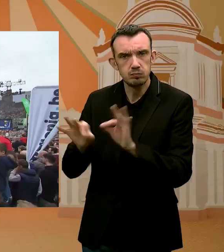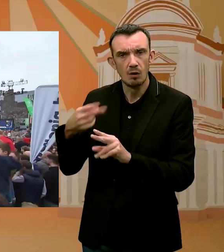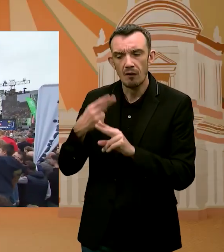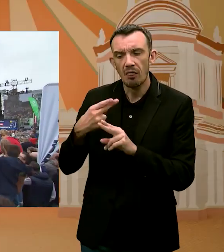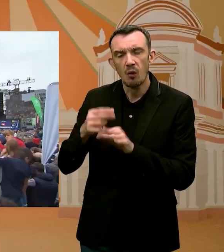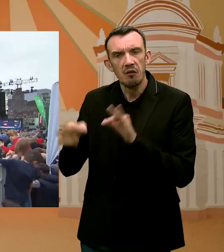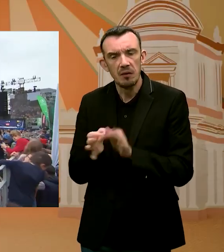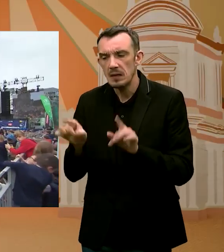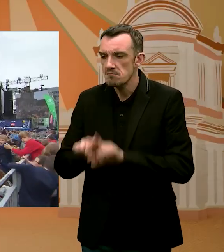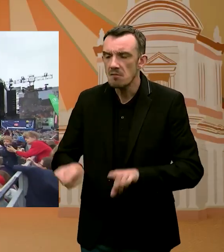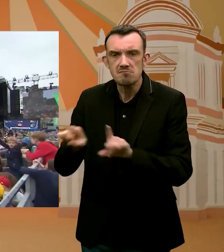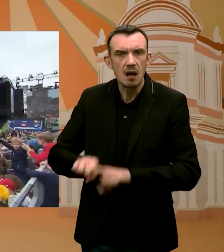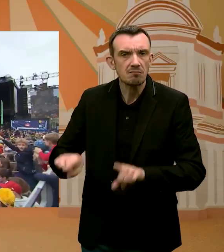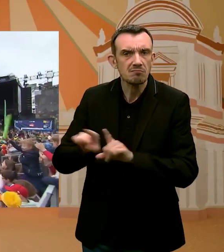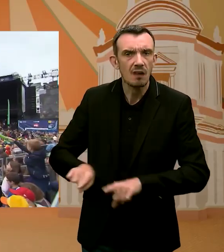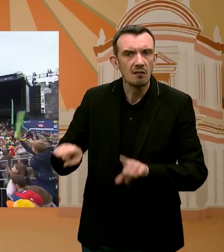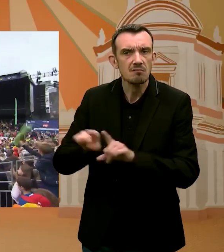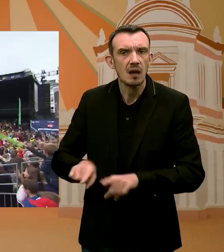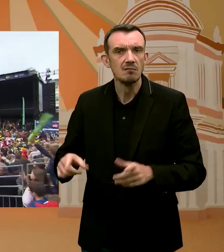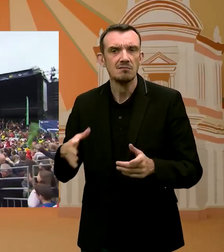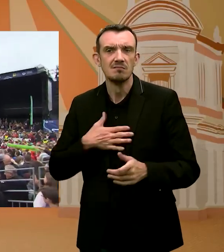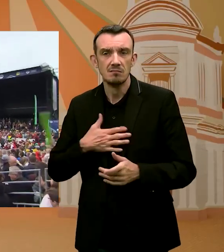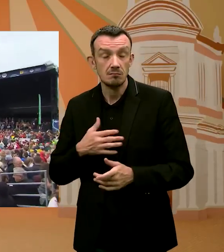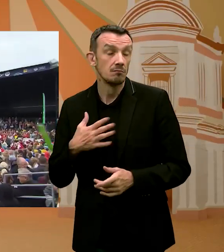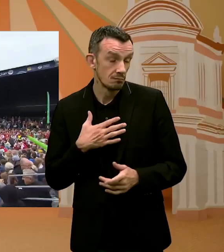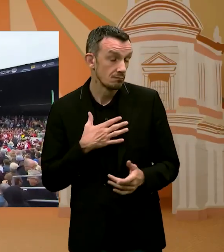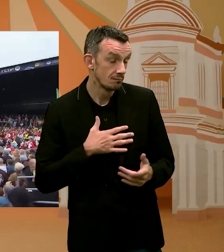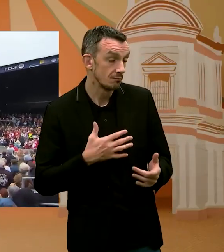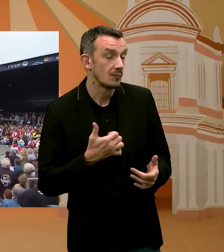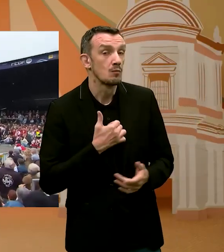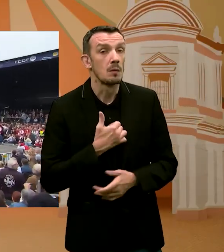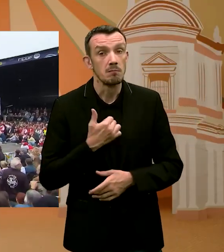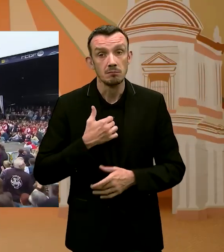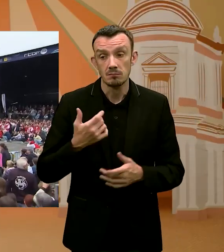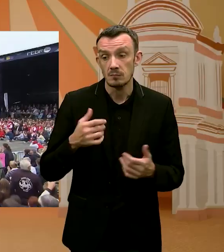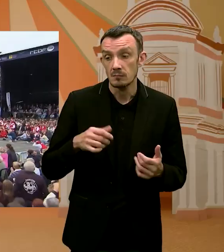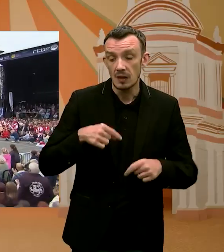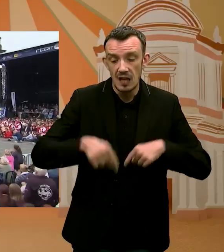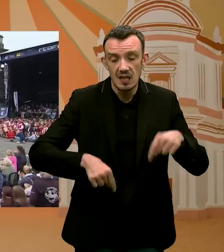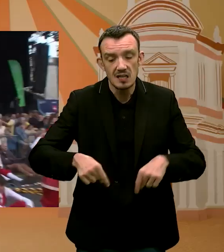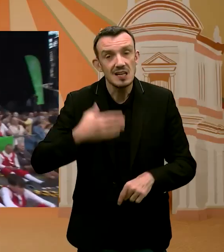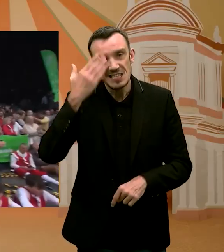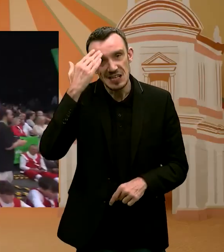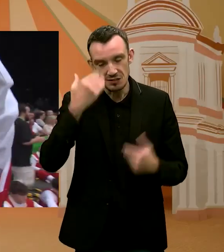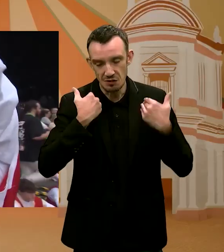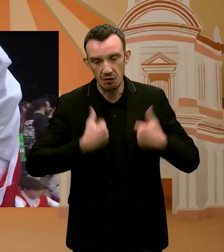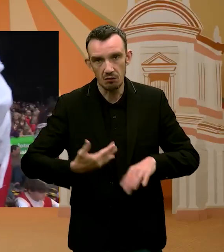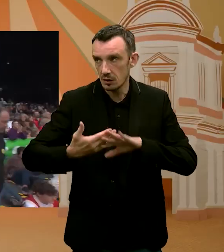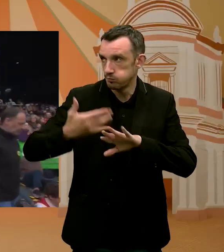chasses d'or, les vocations, elles viennent de là aussi. Tout à fait. Moi, les 3/4 des échasseurs, je les connais depuis toujours. Je suis venue à chaque